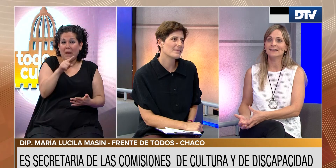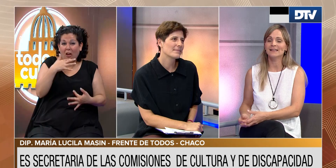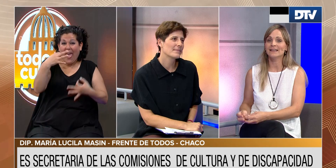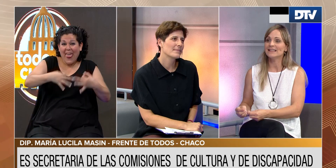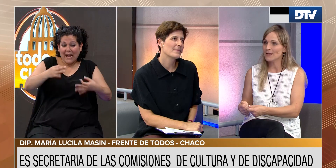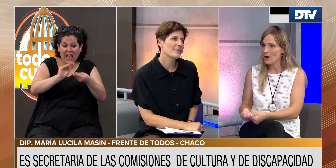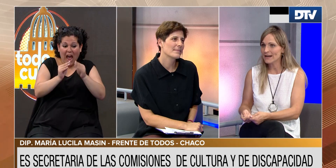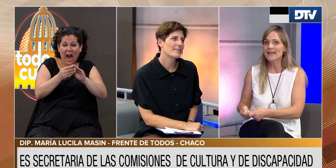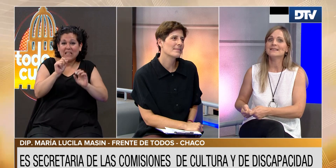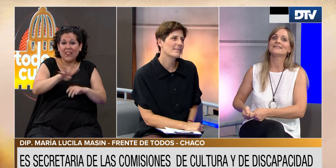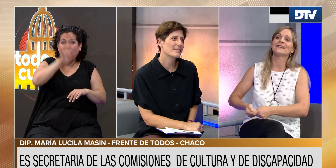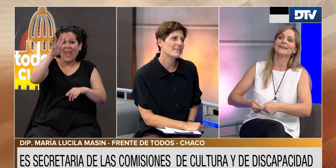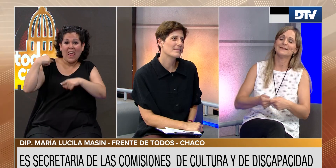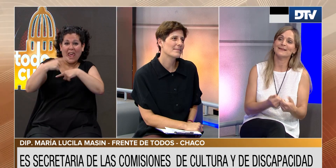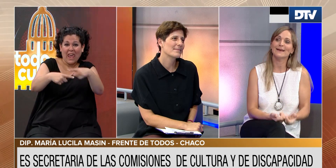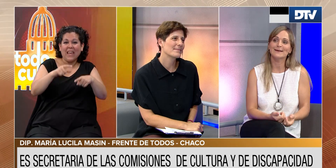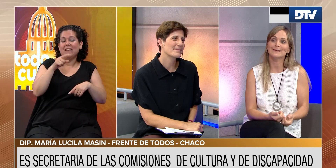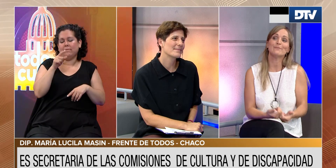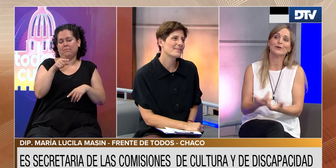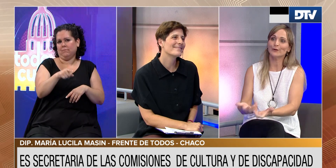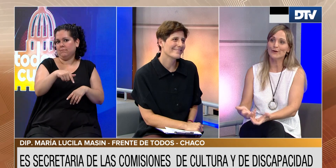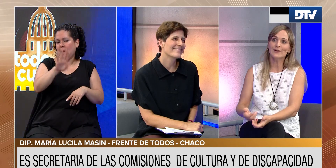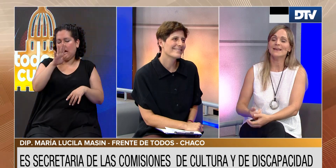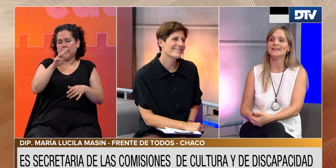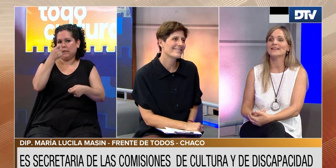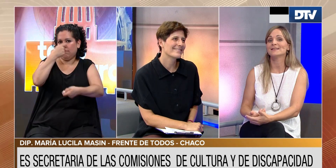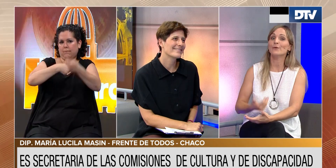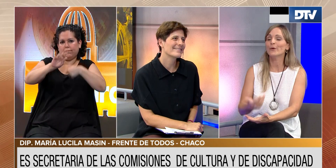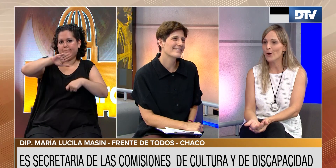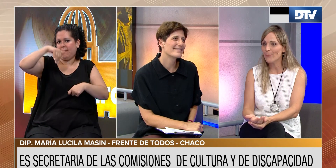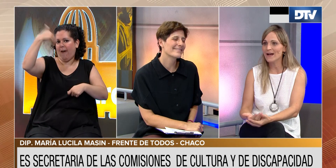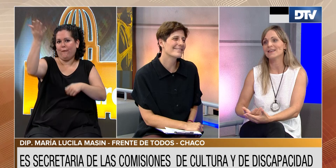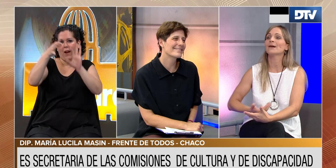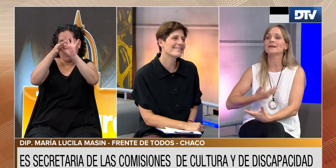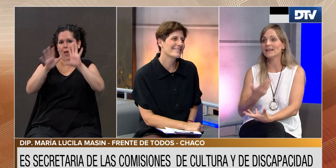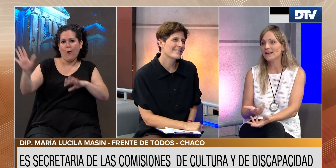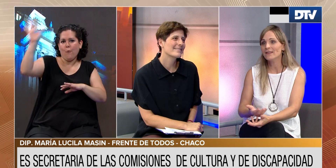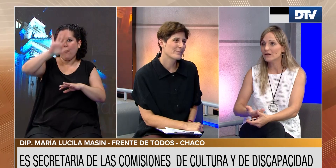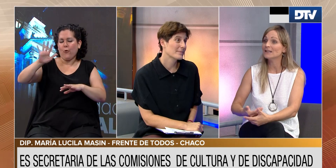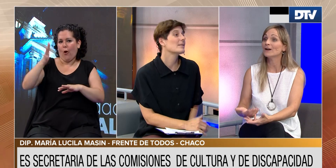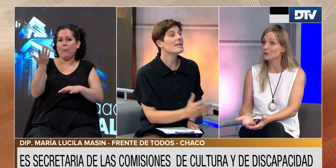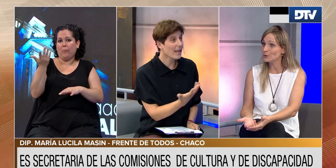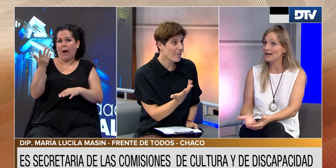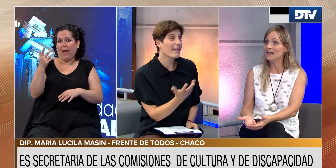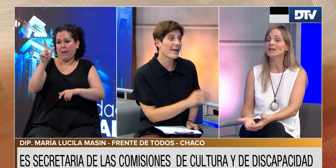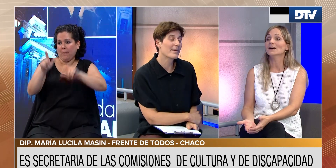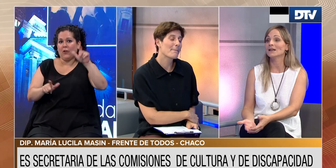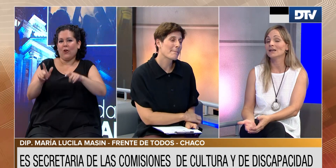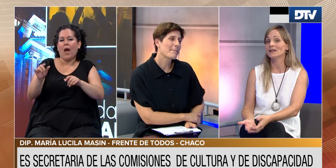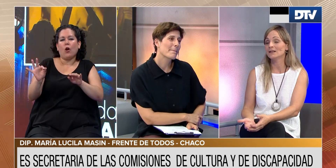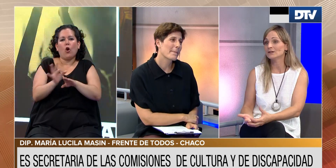indígena del Chaguar se importó y se llevó a Europa y en las pasarelas, digo, de alta